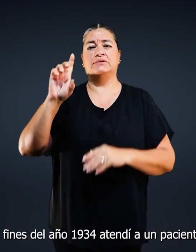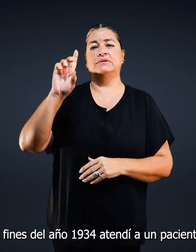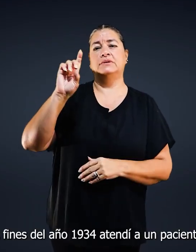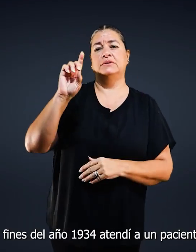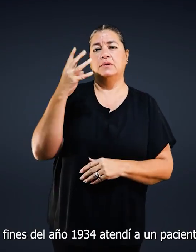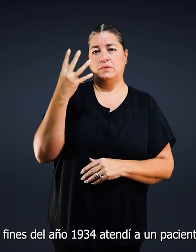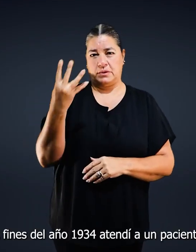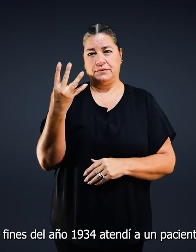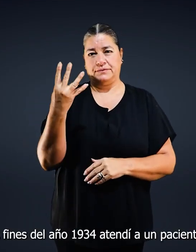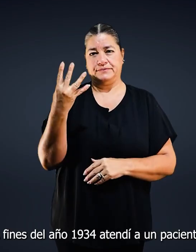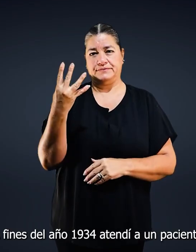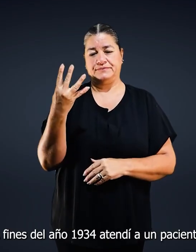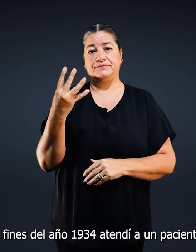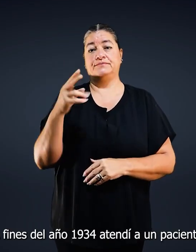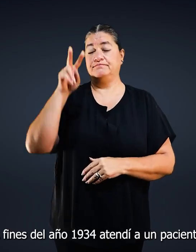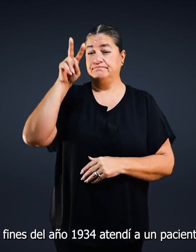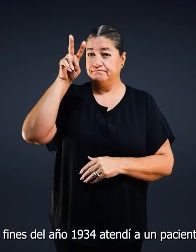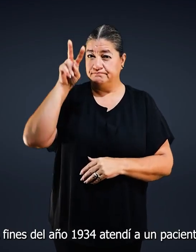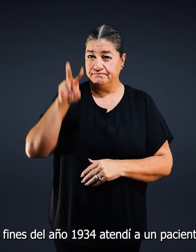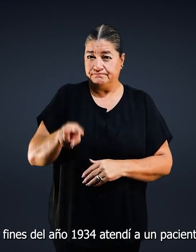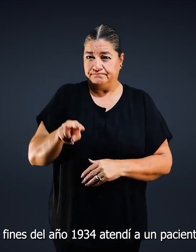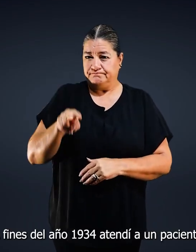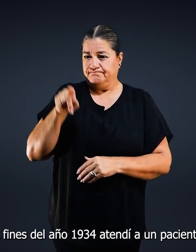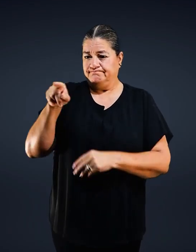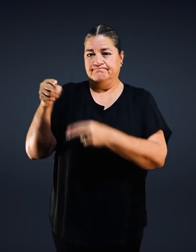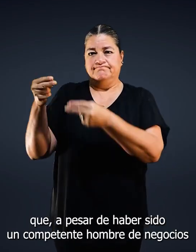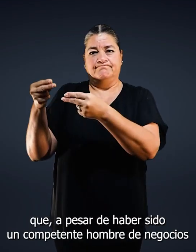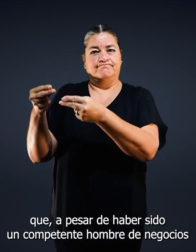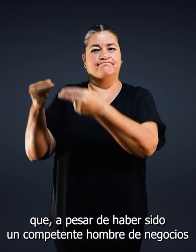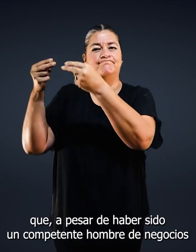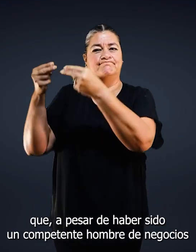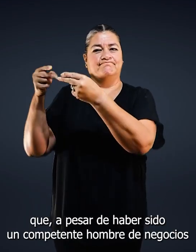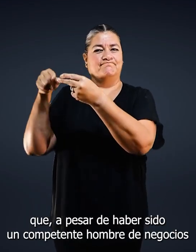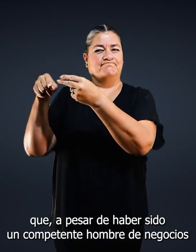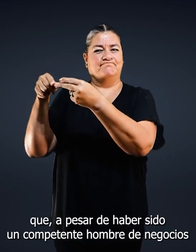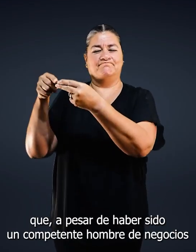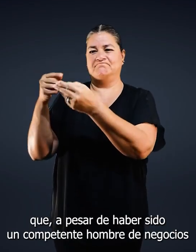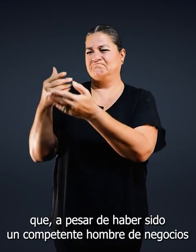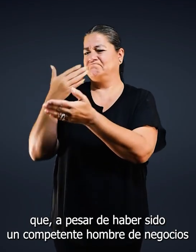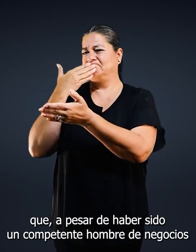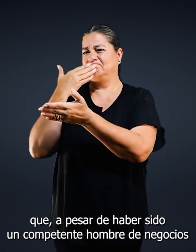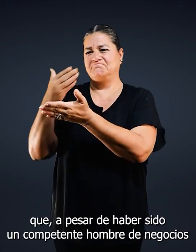año 1934 atendí a un paciente que, a pesar de haber sido un competente hombre de